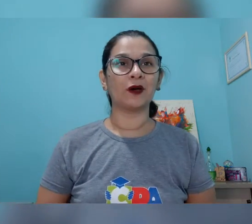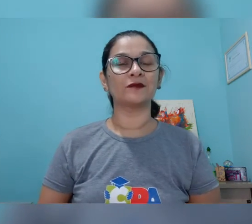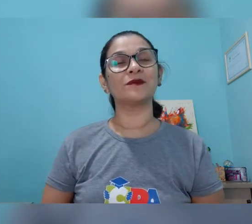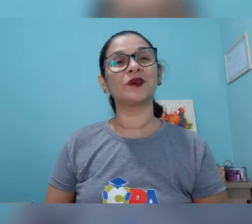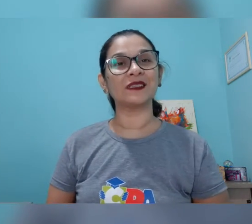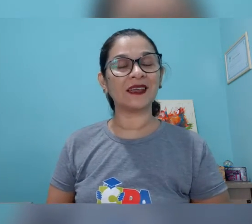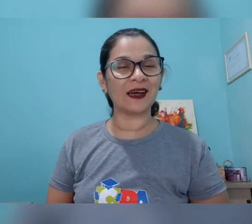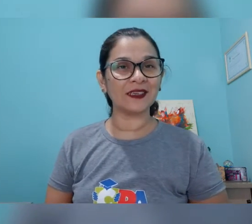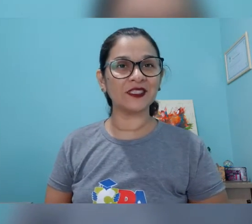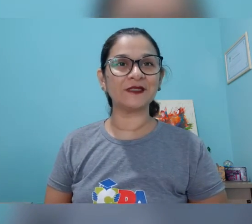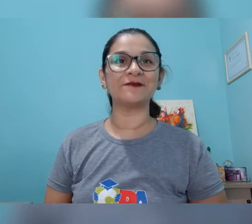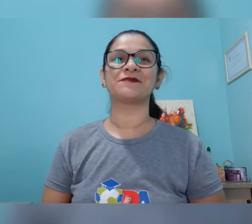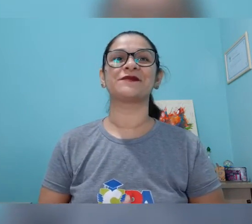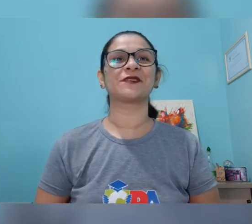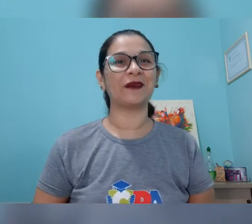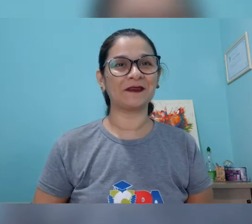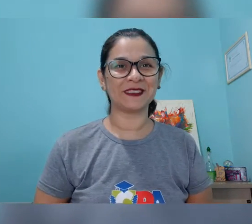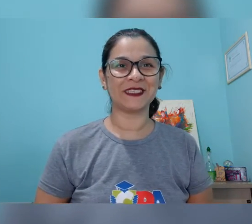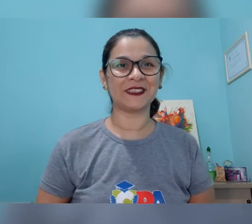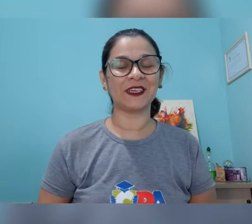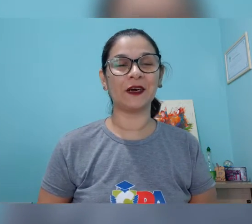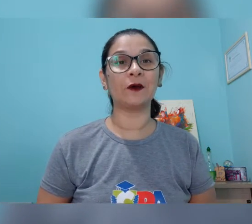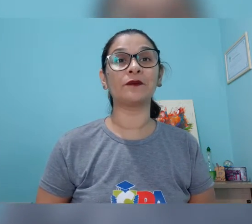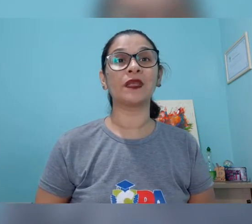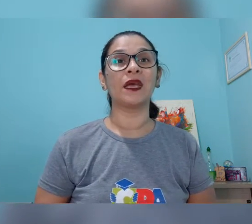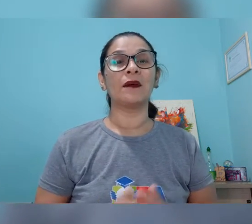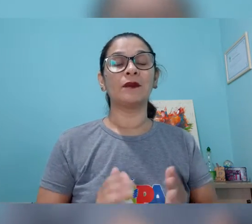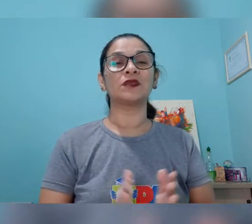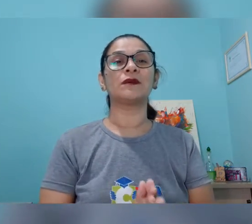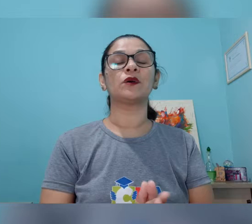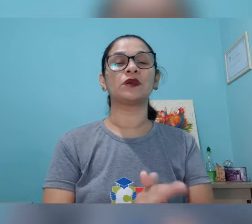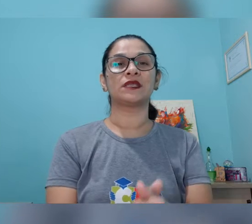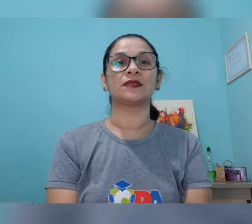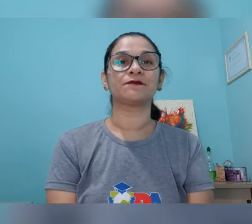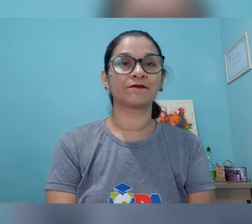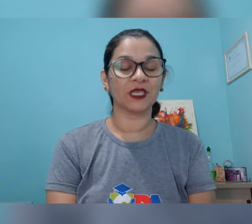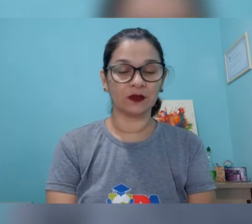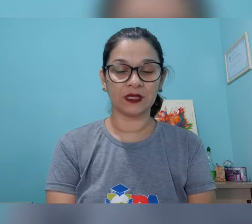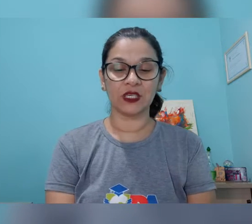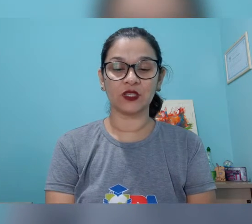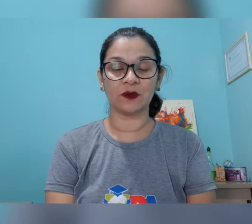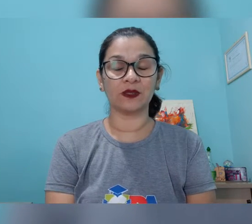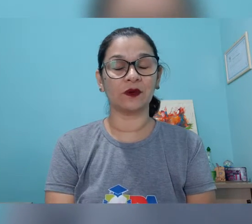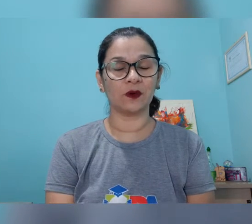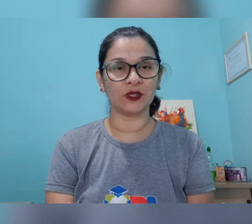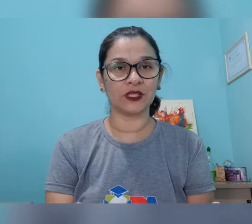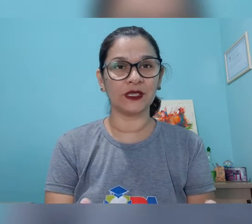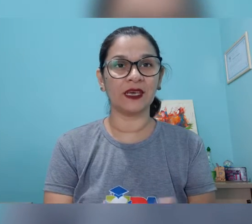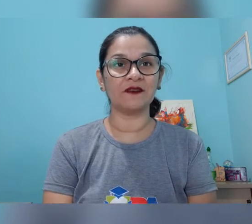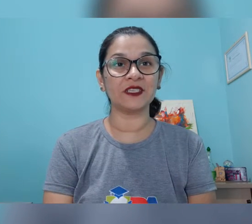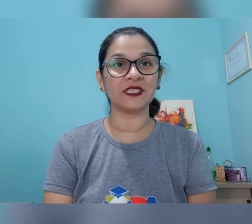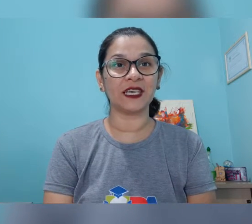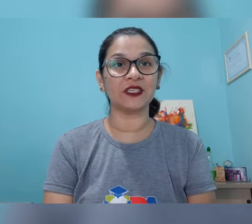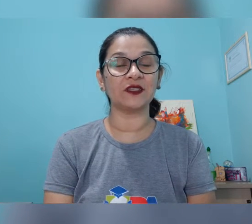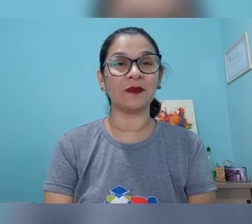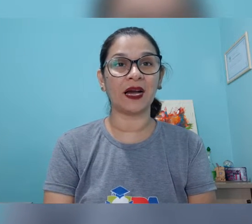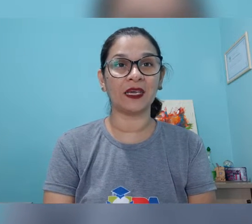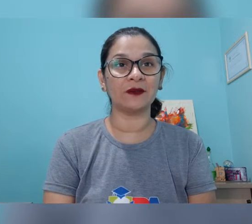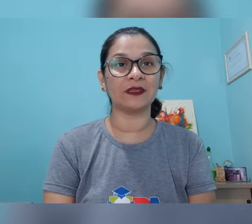Bom, boa tarde, como é que vocês estão? Meus amores do sexto ano, hoje é 27 de maio,